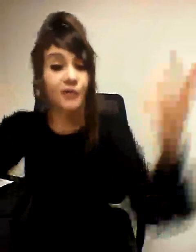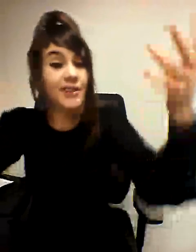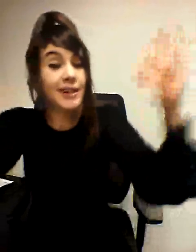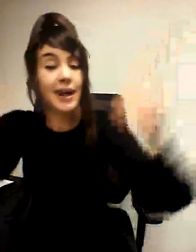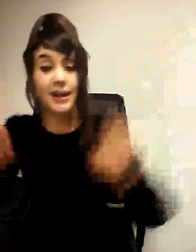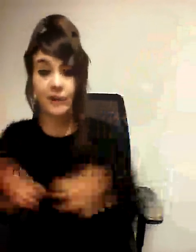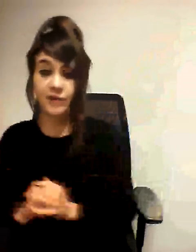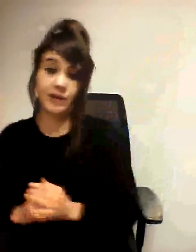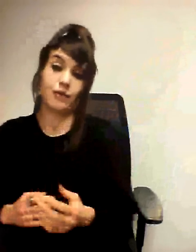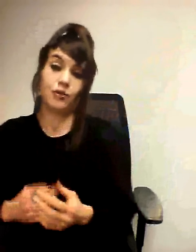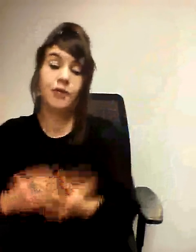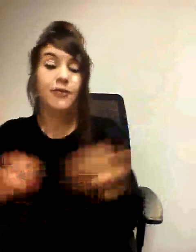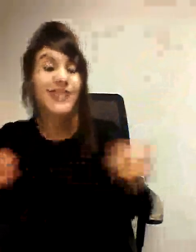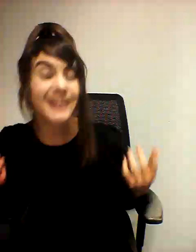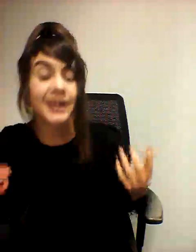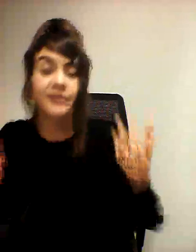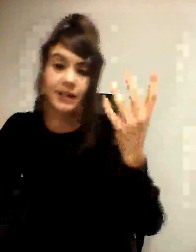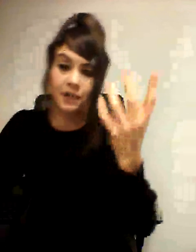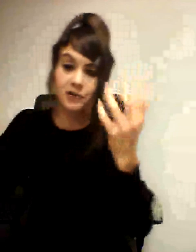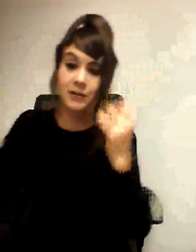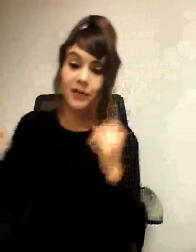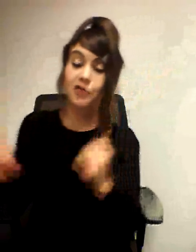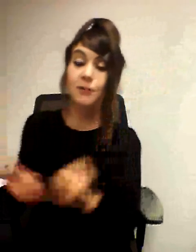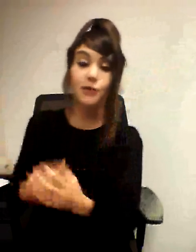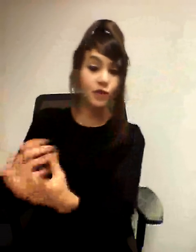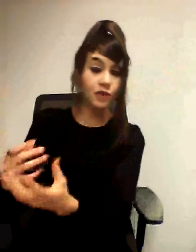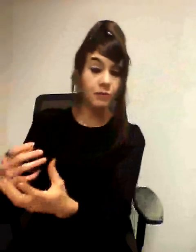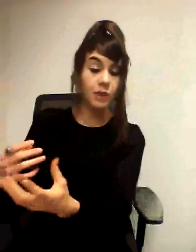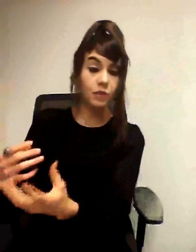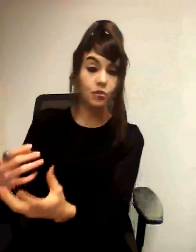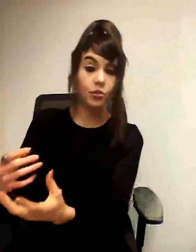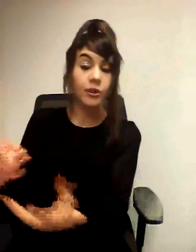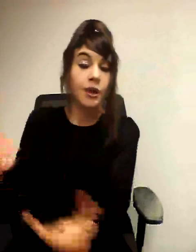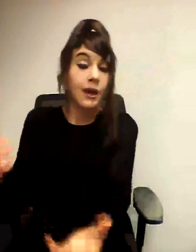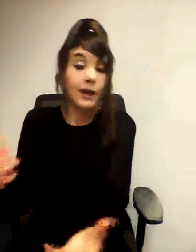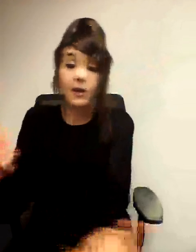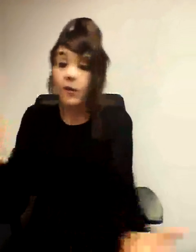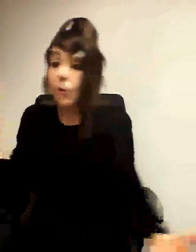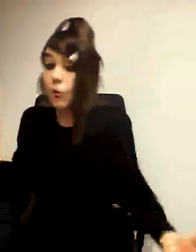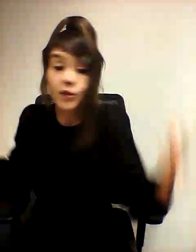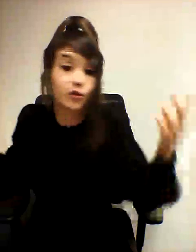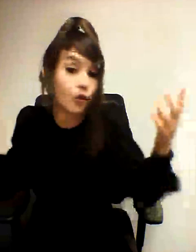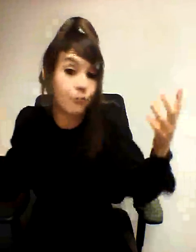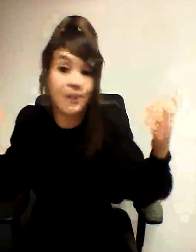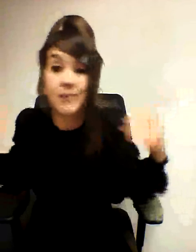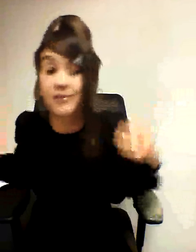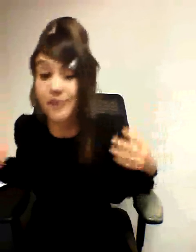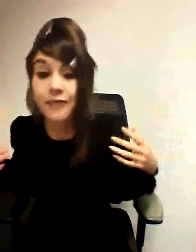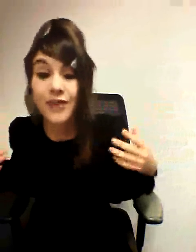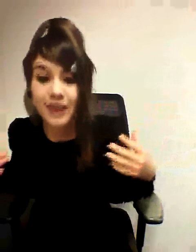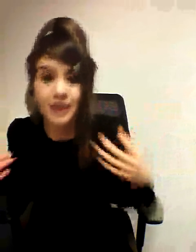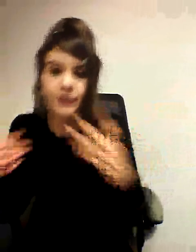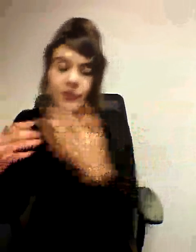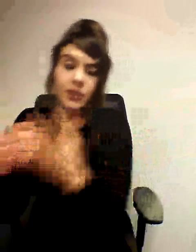Die eiwitten gaan dus niet verteerd, niet enzymatisch gesplitst worden tot aminozuren. En dan, ondanks het opnemen van veel eiwitten in